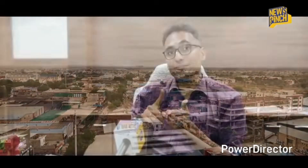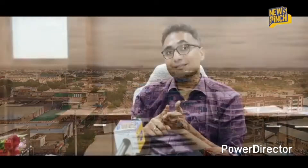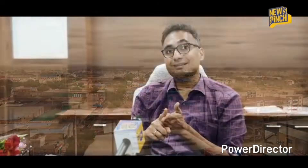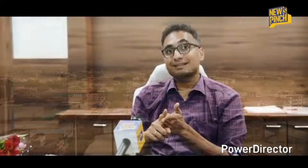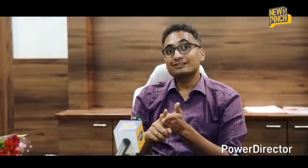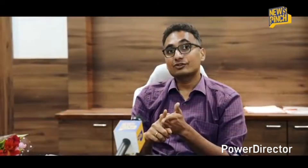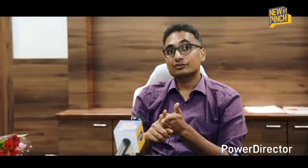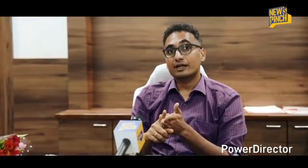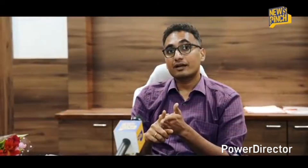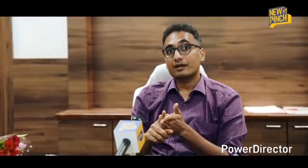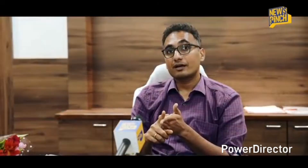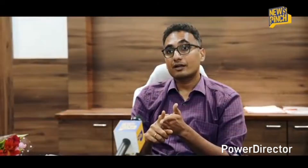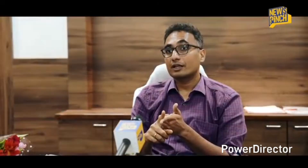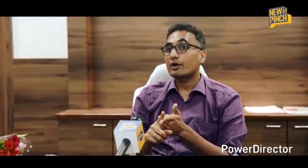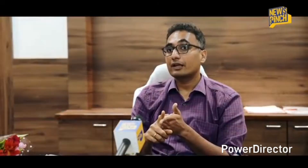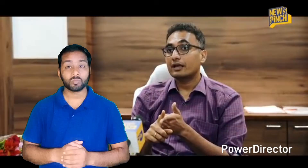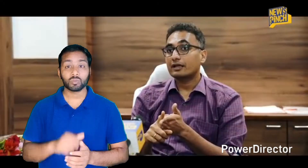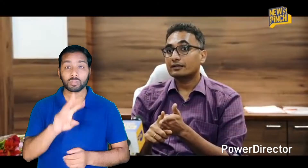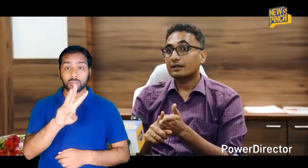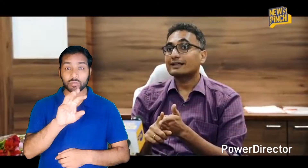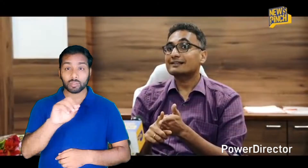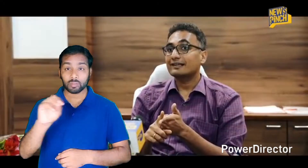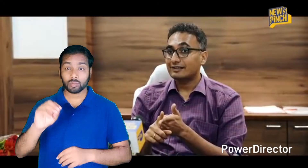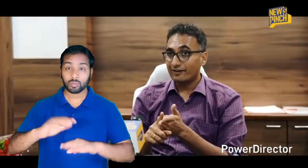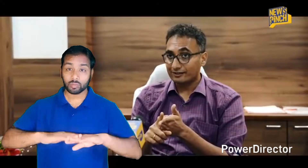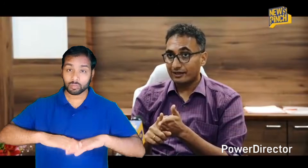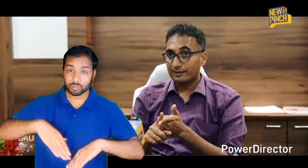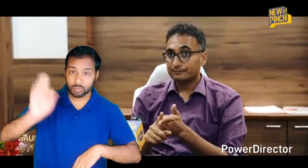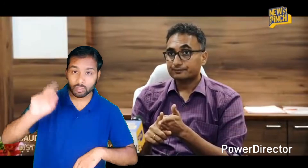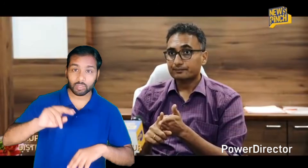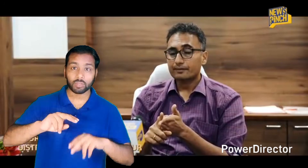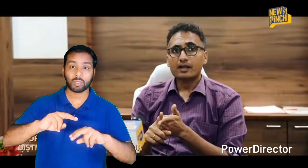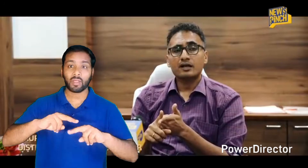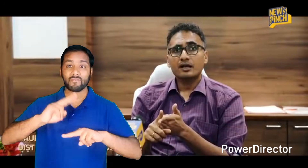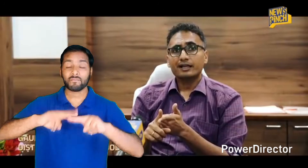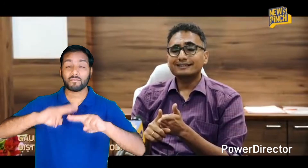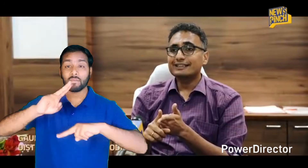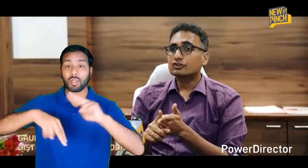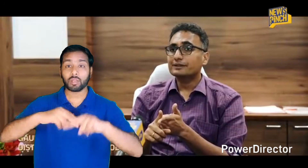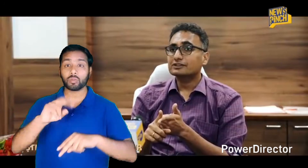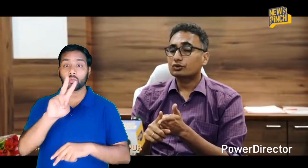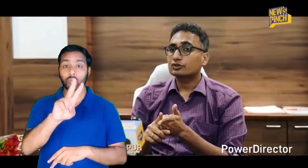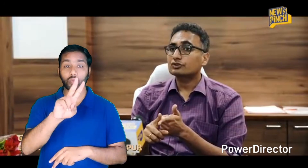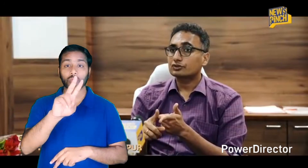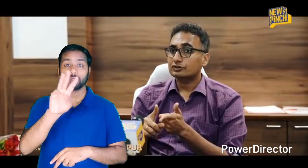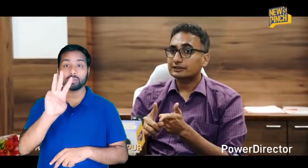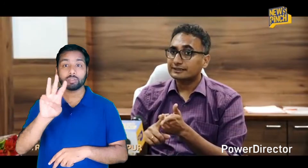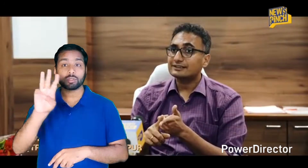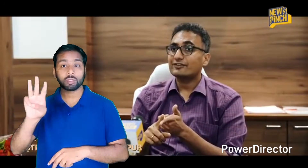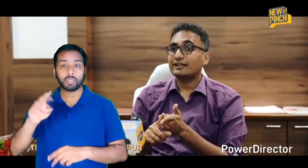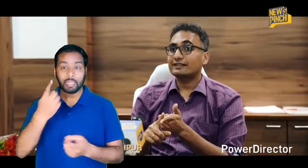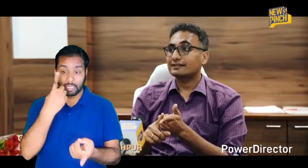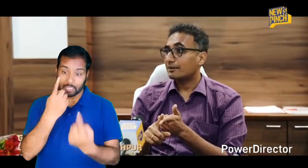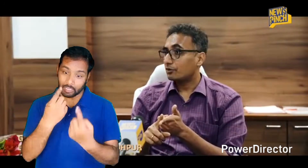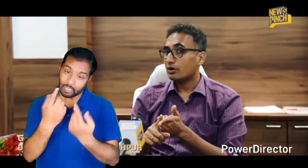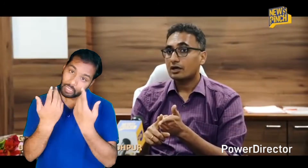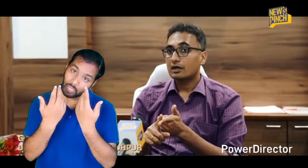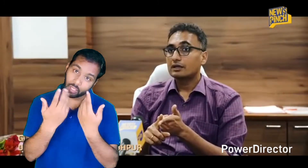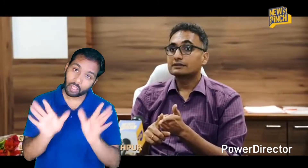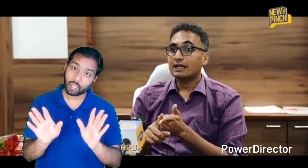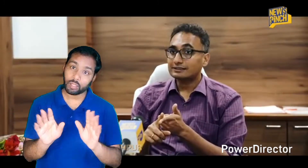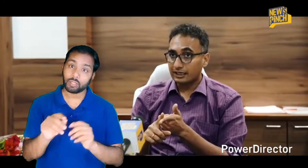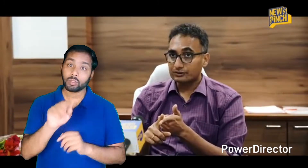यहाँ पे लगभग 300 जो है रिको एरिया के अंदर टेक्सटाइल्स की फैक्ट्री हैं। इन 300 में से 233 फैक्ट्रीज की